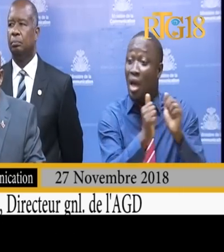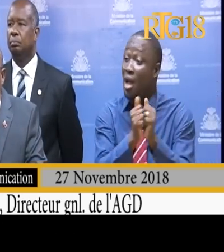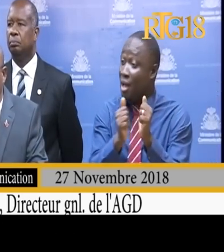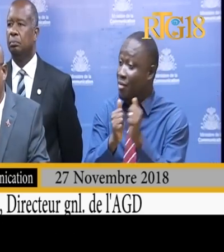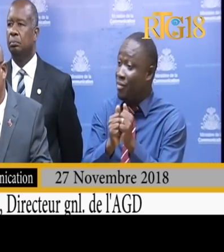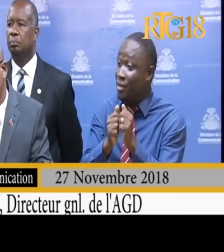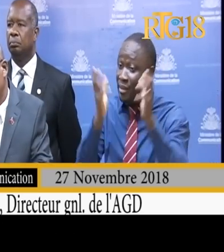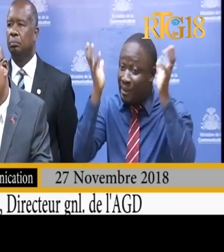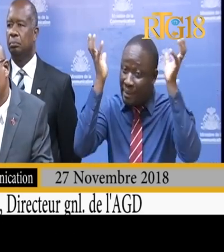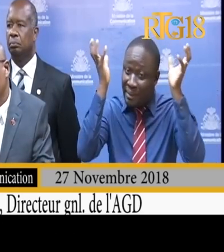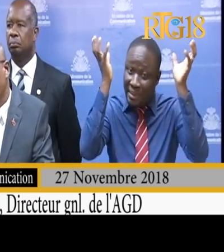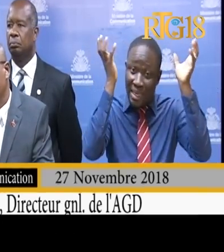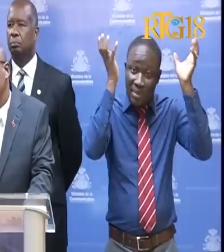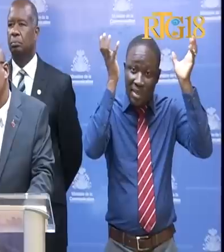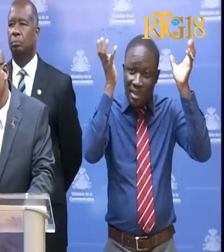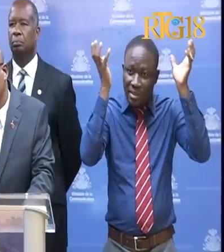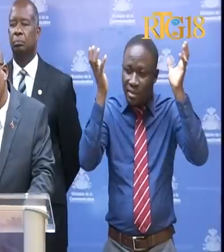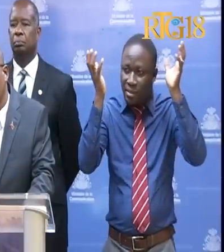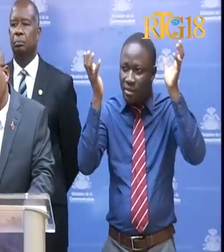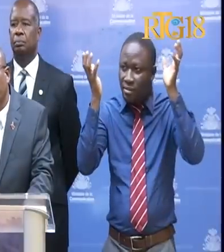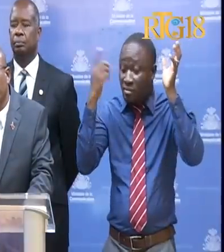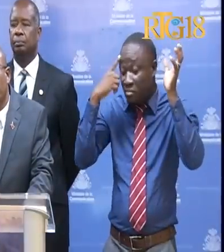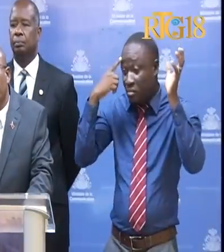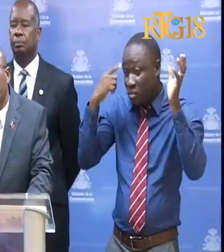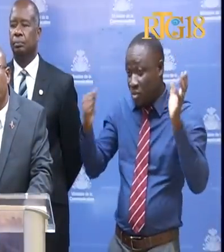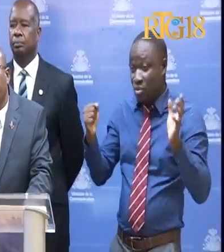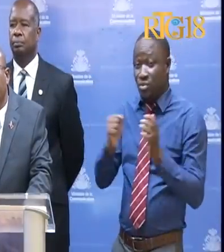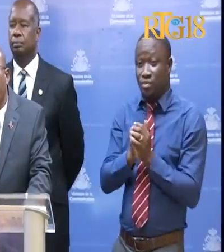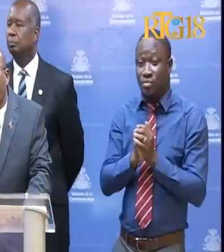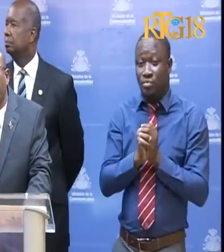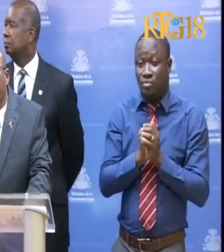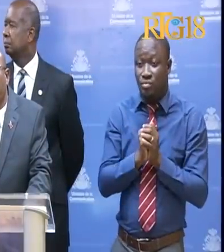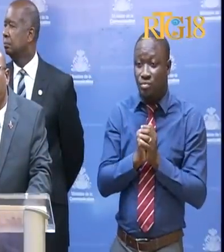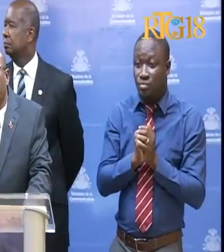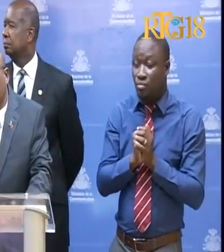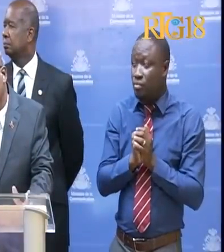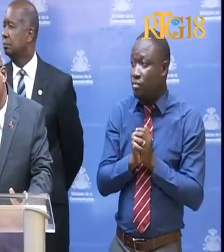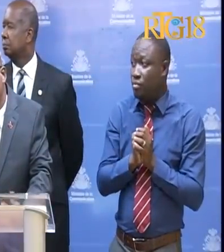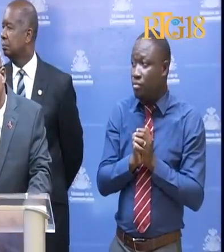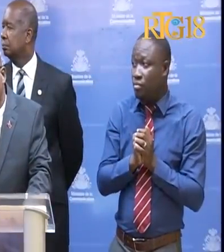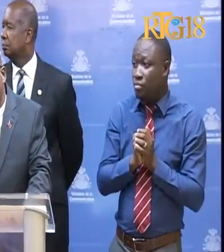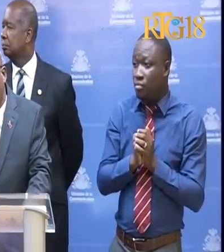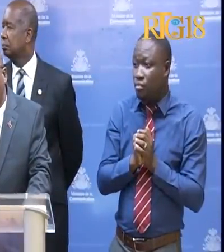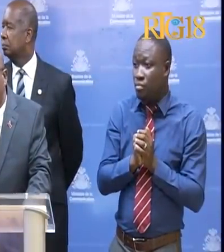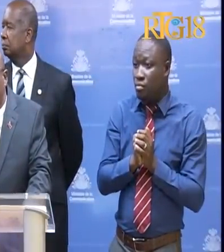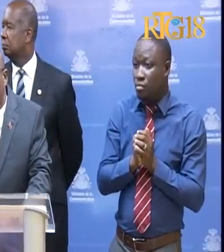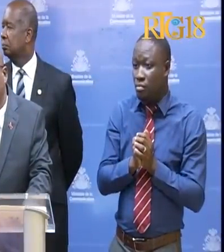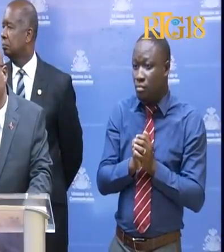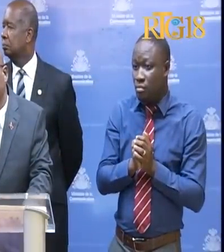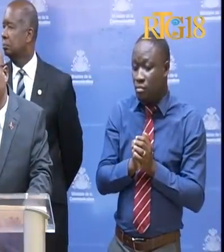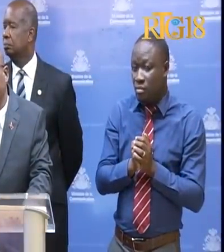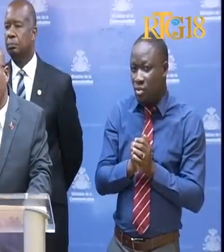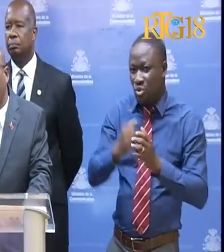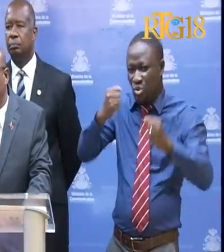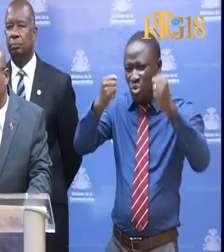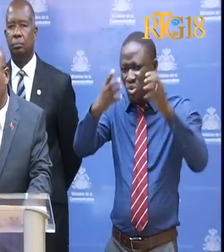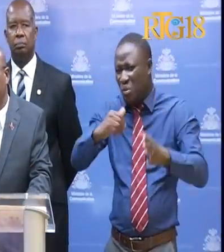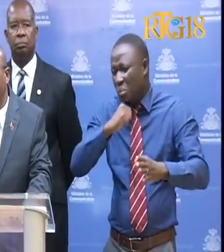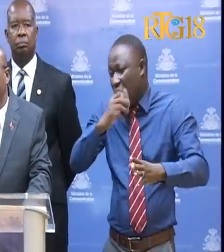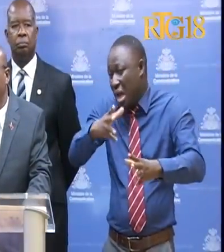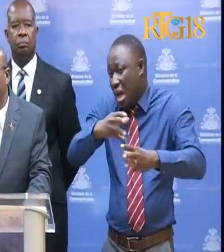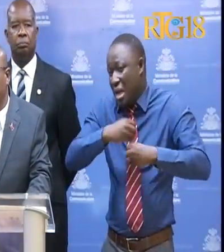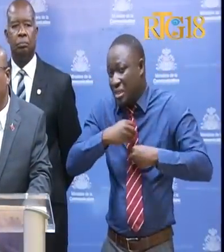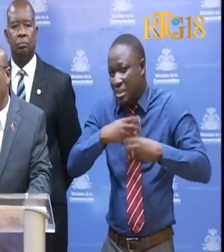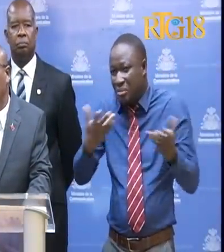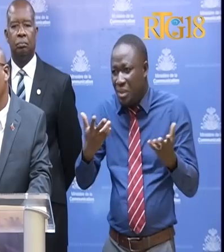sont suspects, puisque les contrôlés ne sont pas acceptés pour les agents